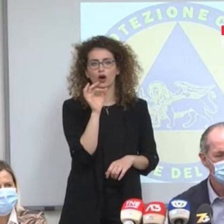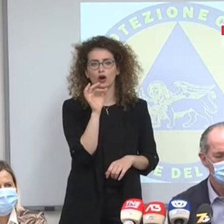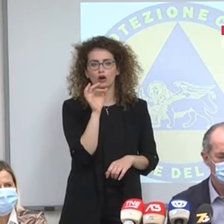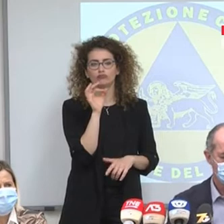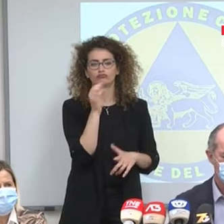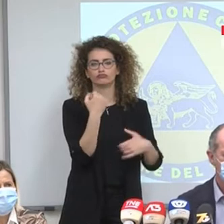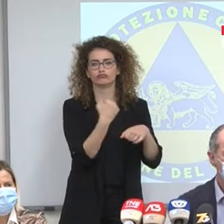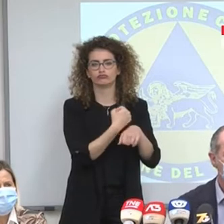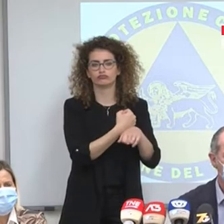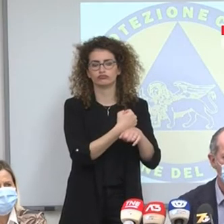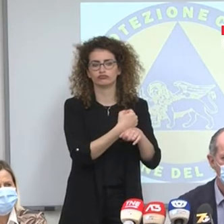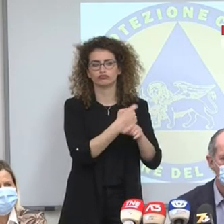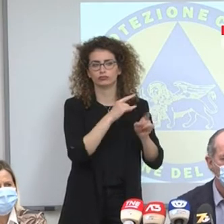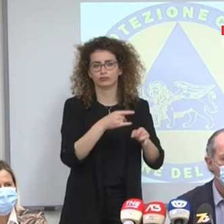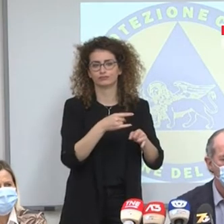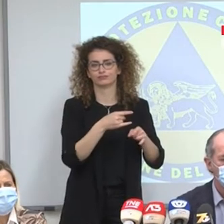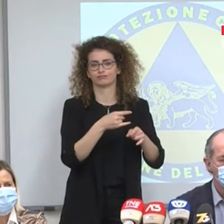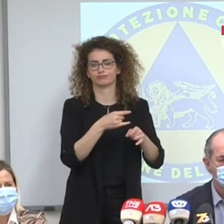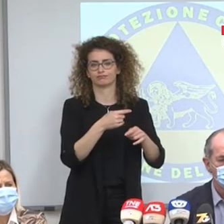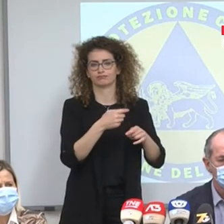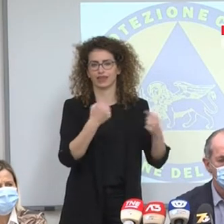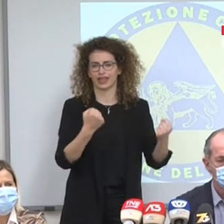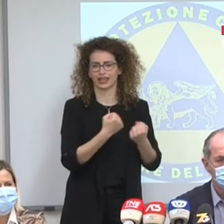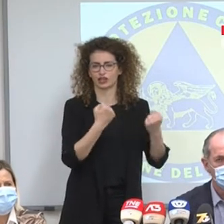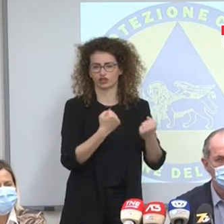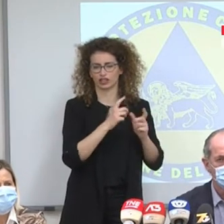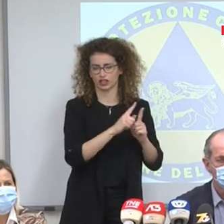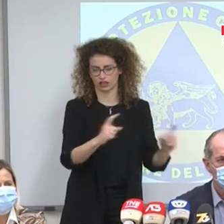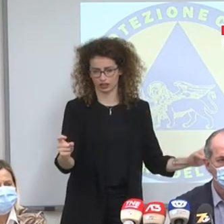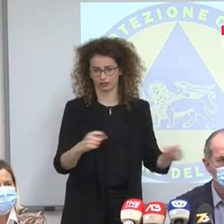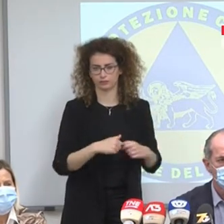degli operatori sanitari per riabilitazioni eccetera,